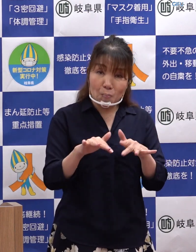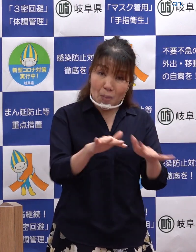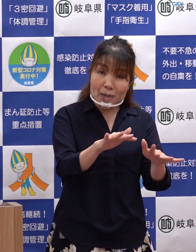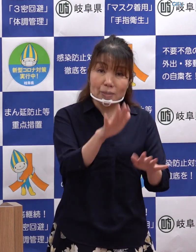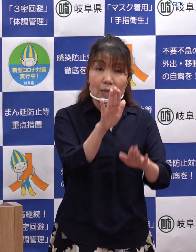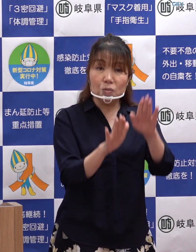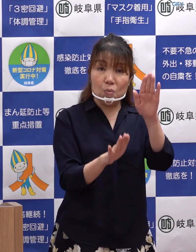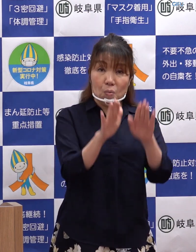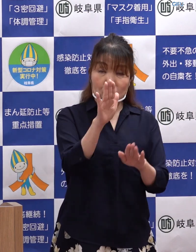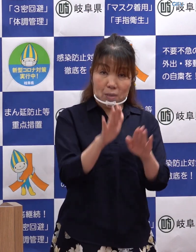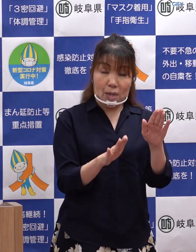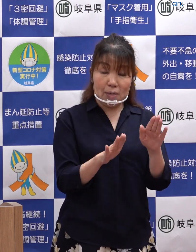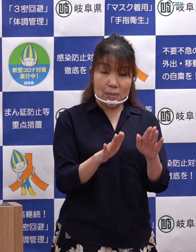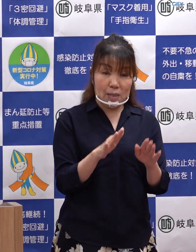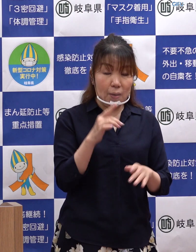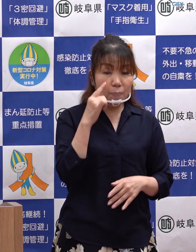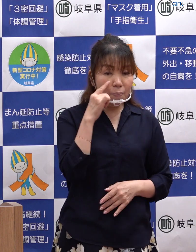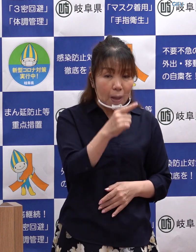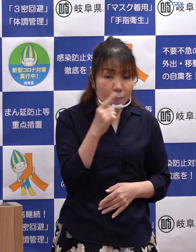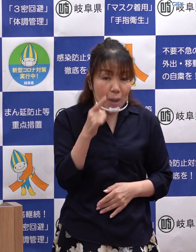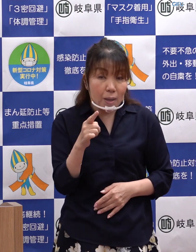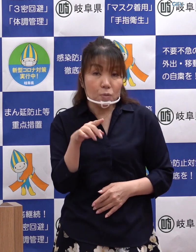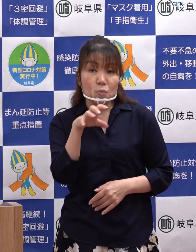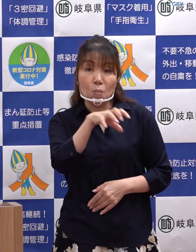で、めぼしいところは、